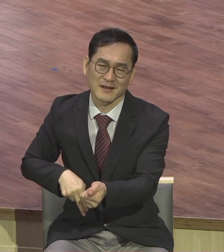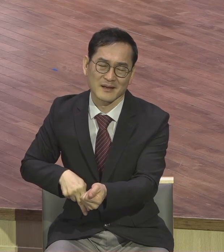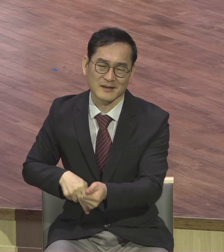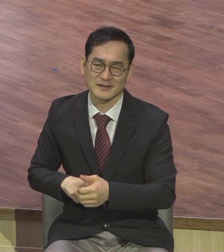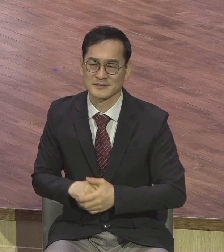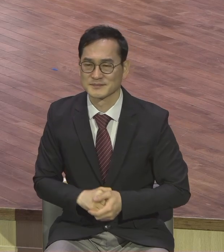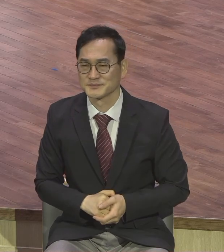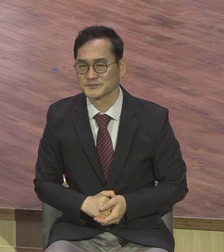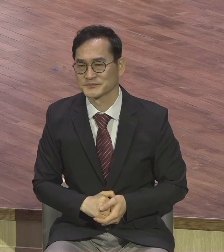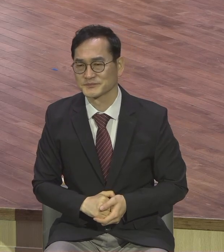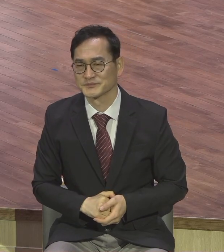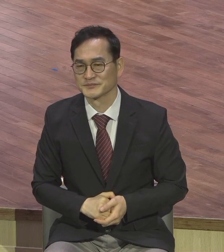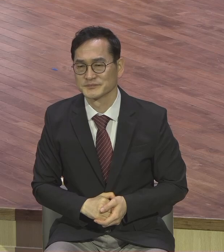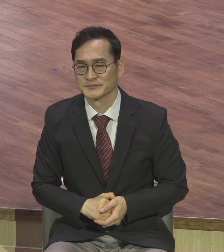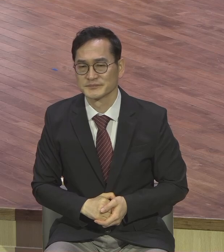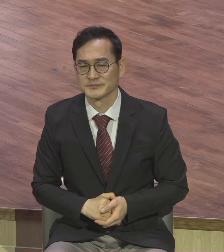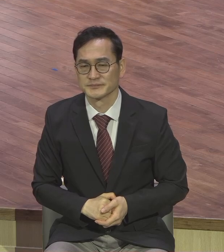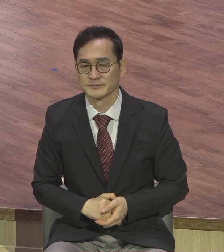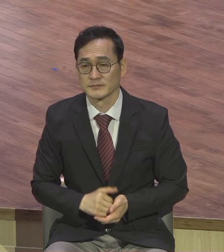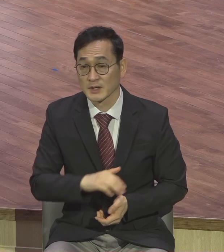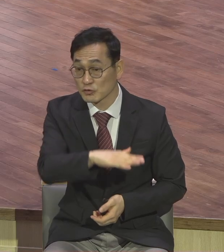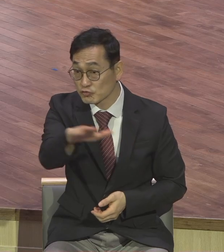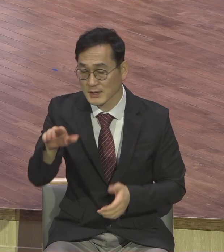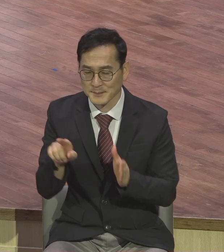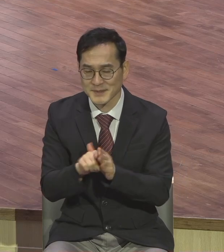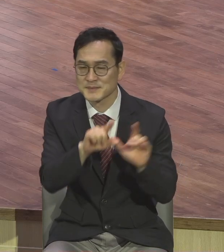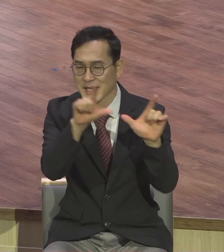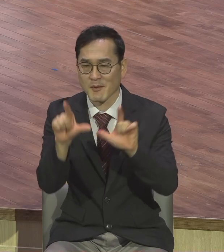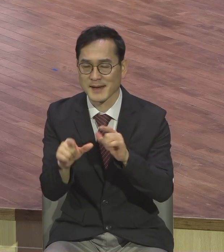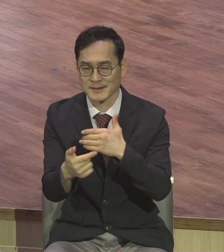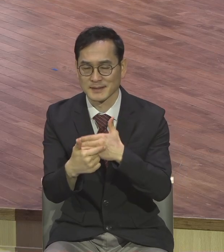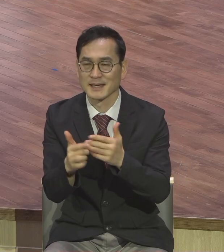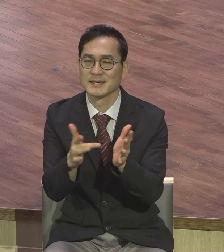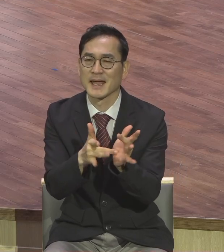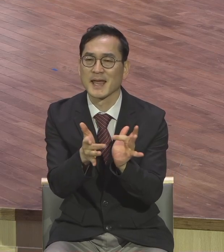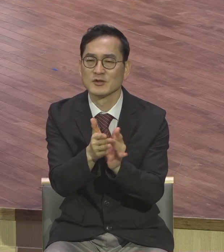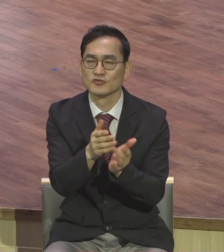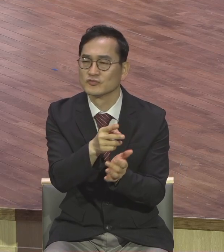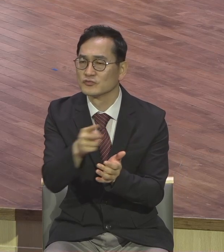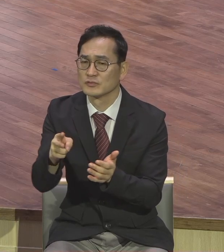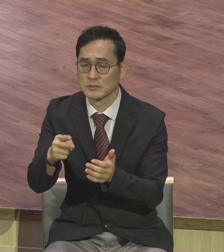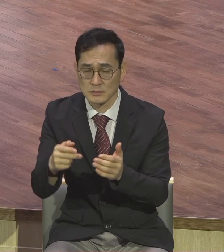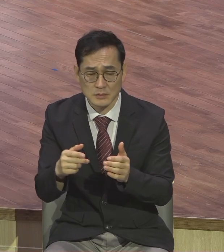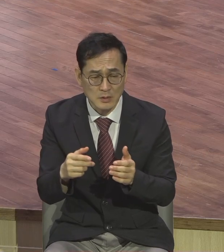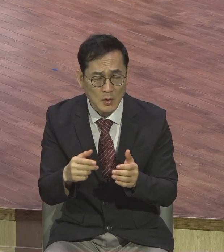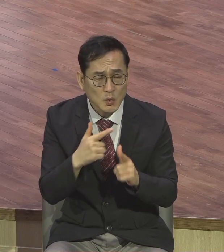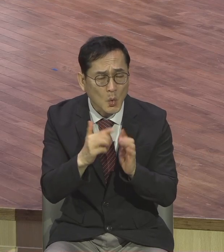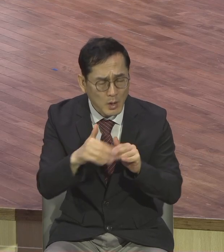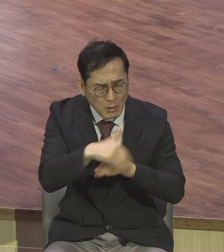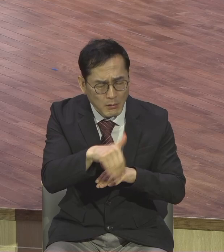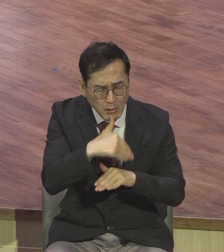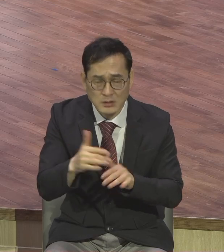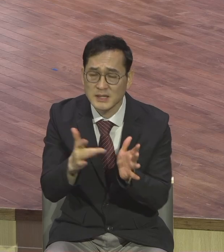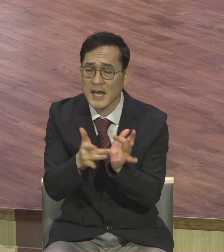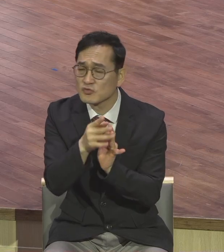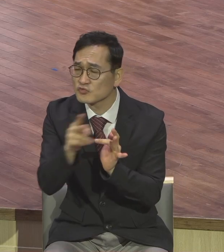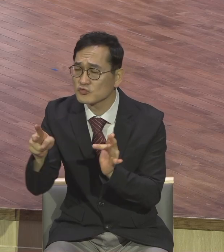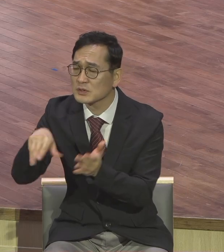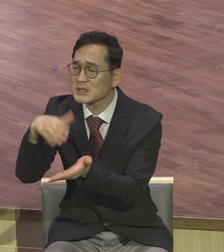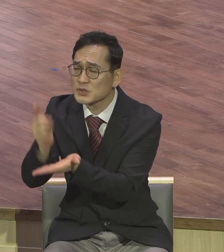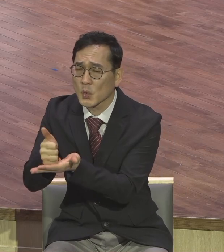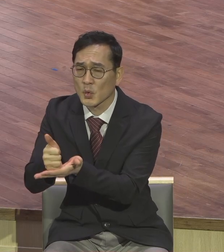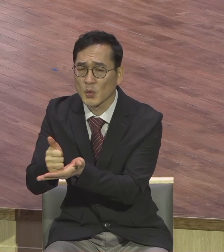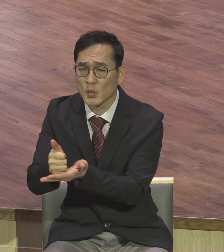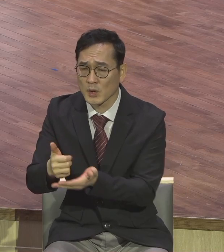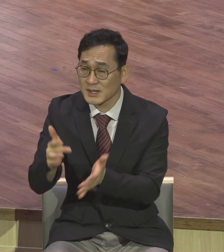지금도 신앙생활을 한다고 하면서 예수가 그리스도, 예수 그리스도가 누구신지 도대체 예수 그리스도가 나와 무슨